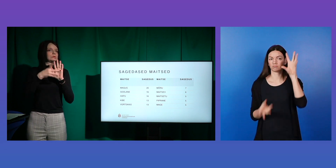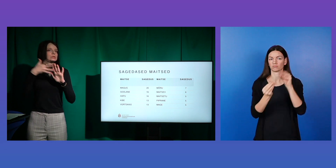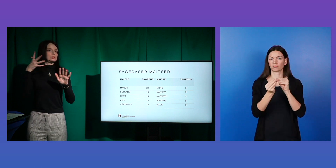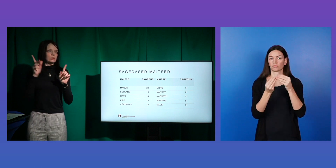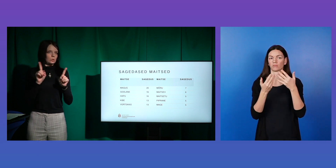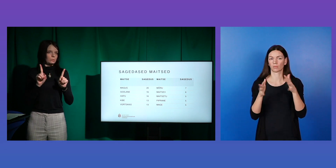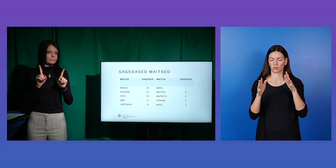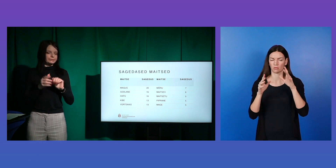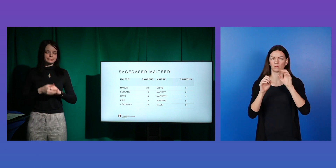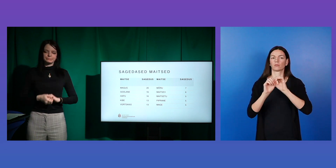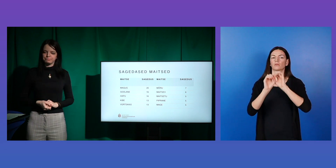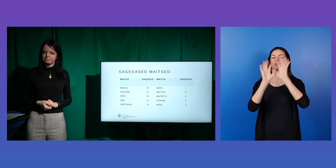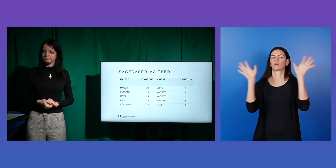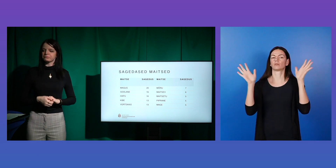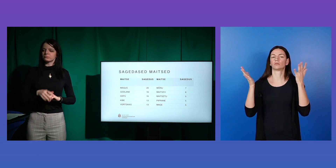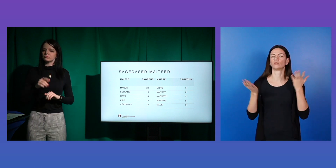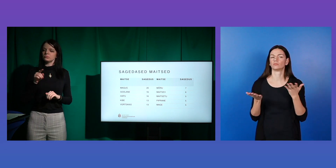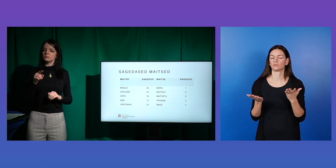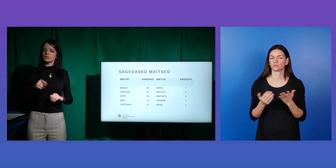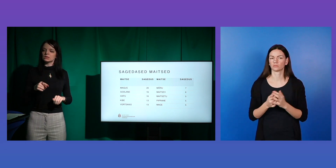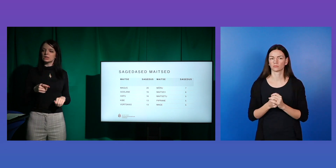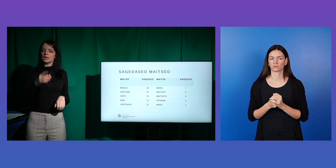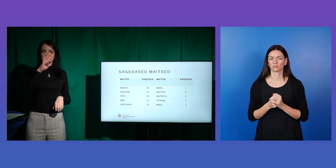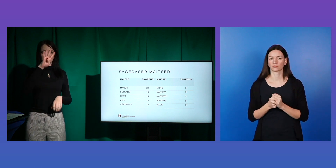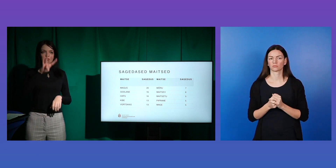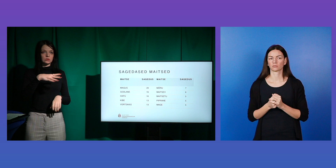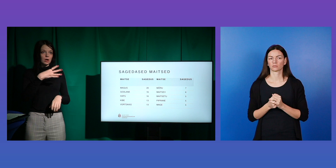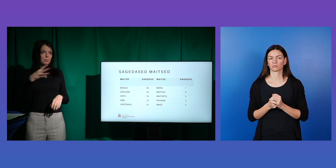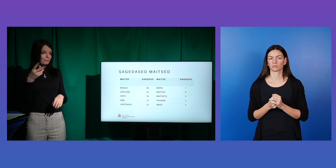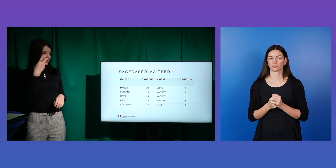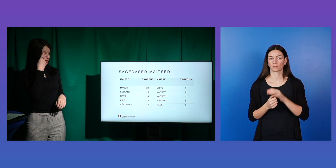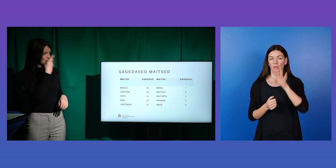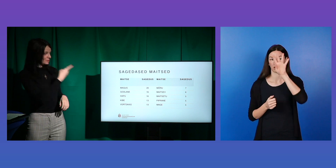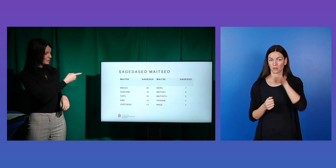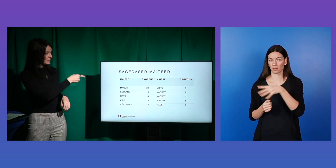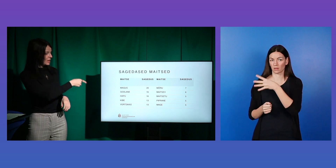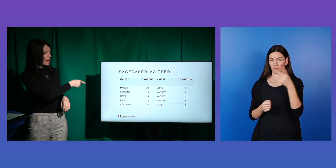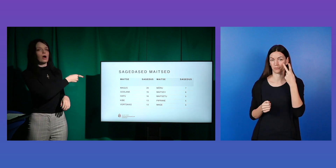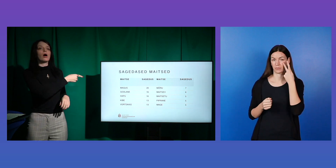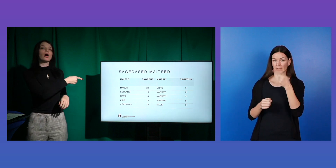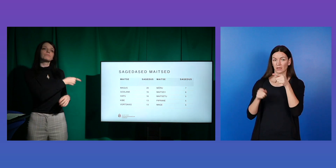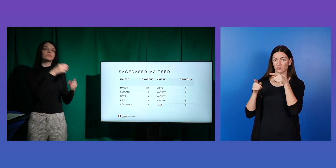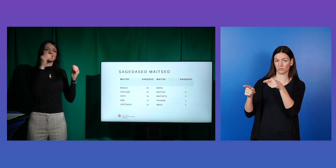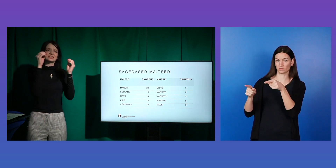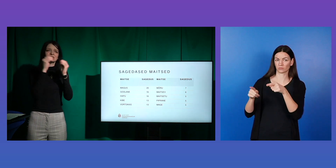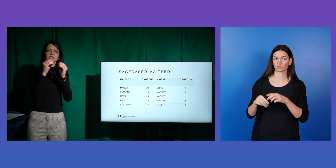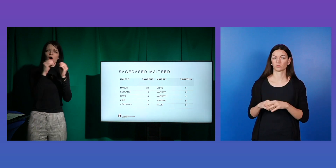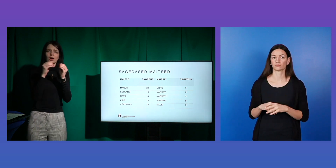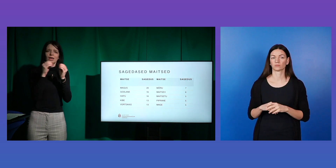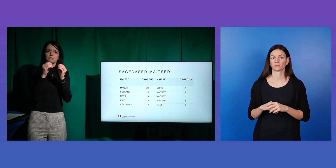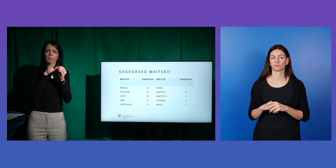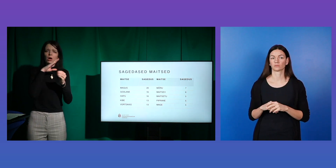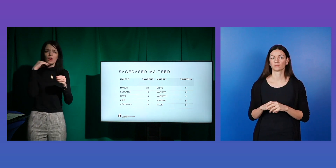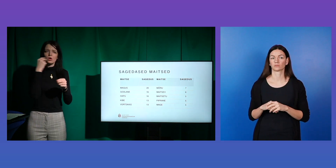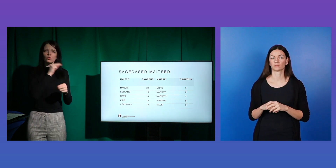Uuringu tulemus siis oli minul selline, et nagu te näete siin tabelis ka,